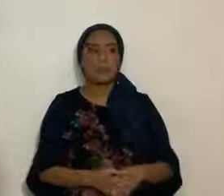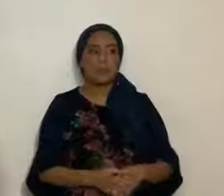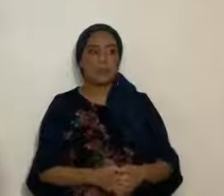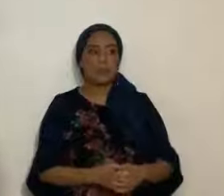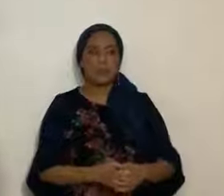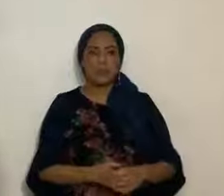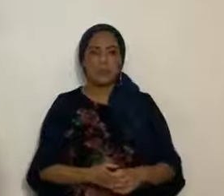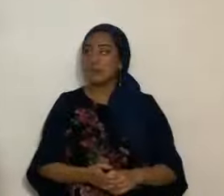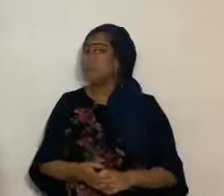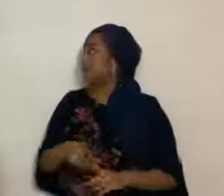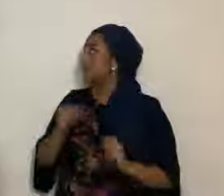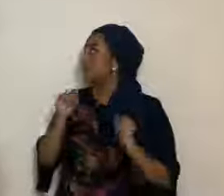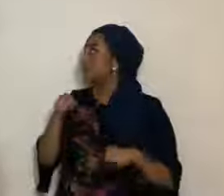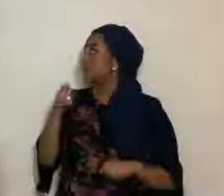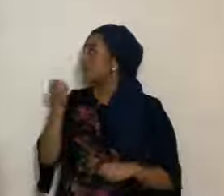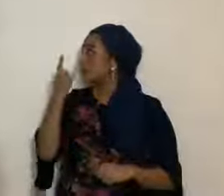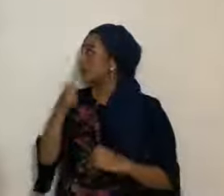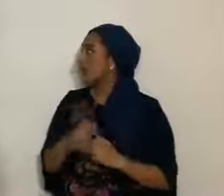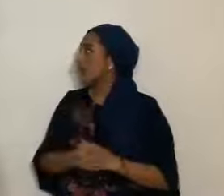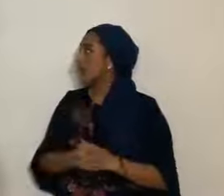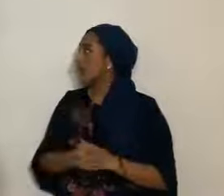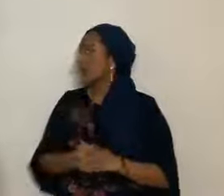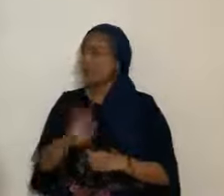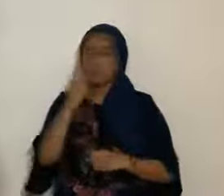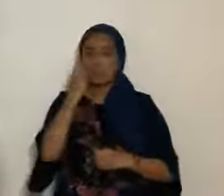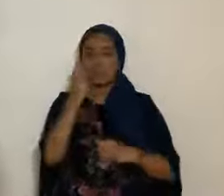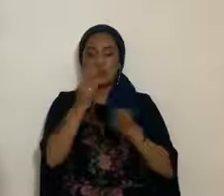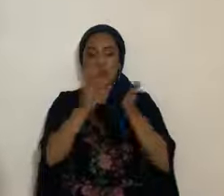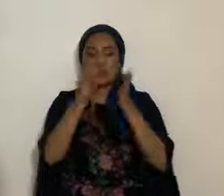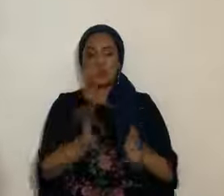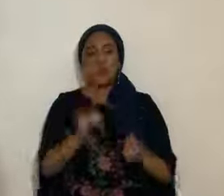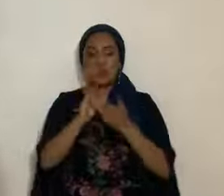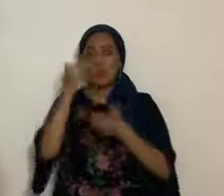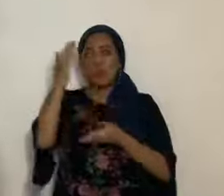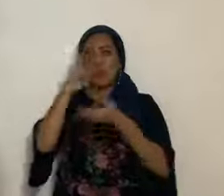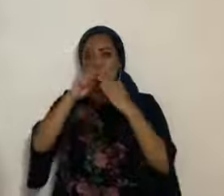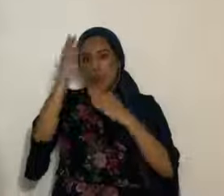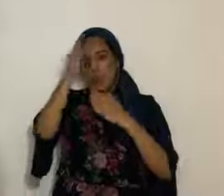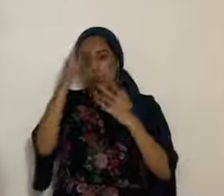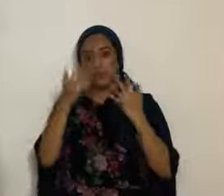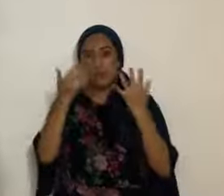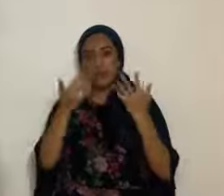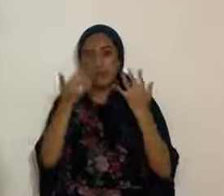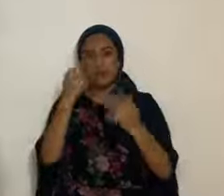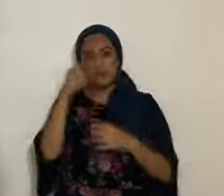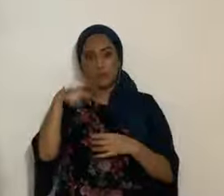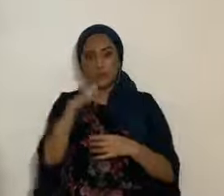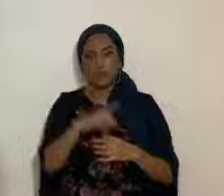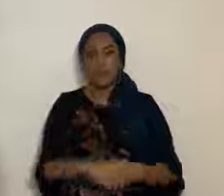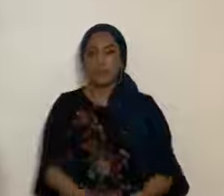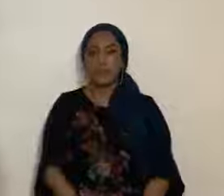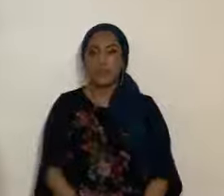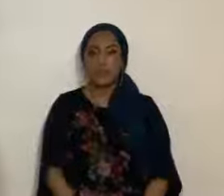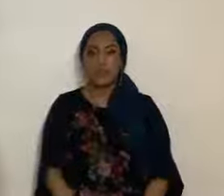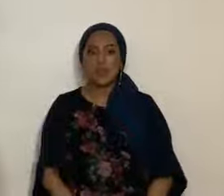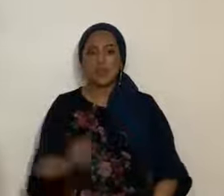mismo personaje y veas el siervo que el Eterno está esperando que tú llegues a ser. Éxodo capítulo